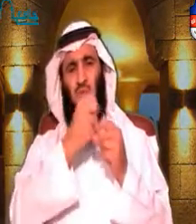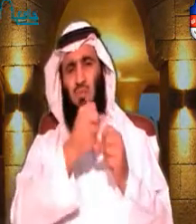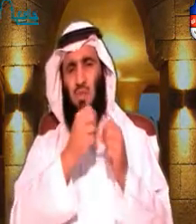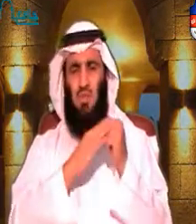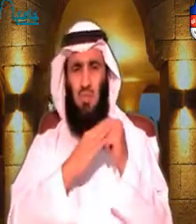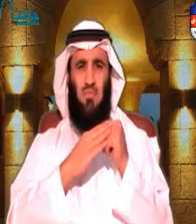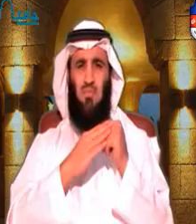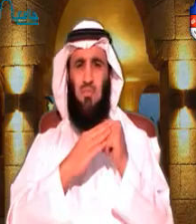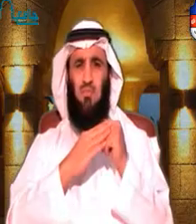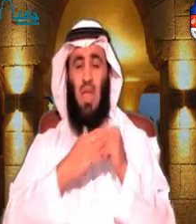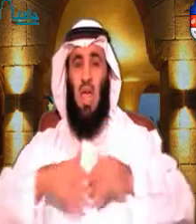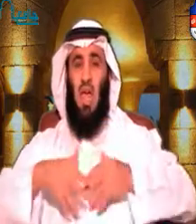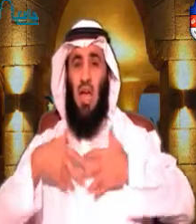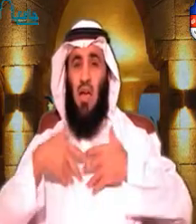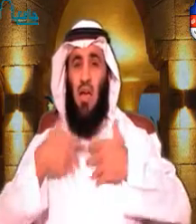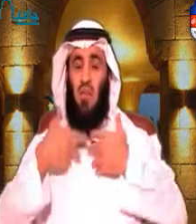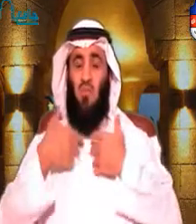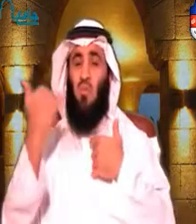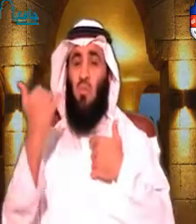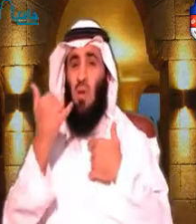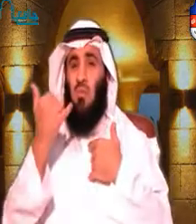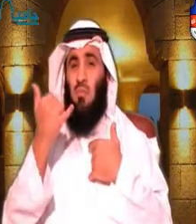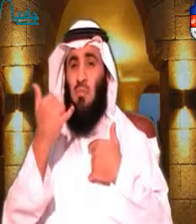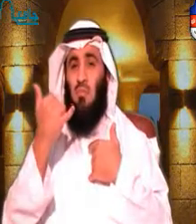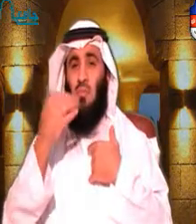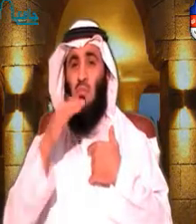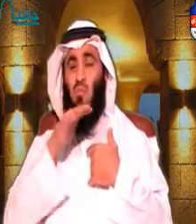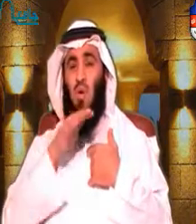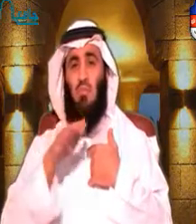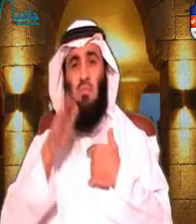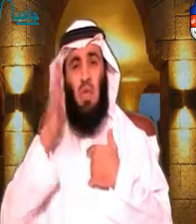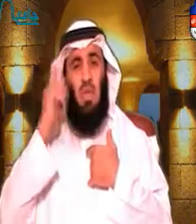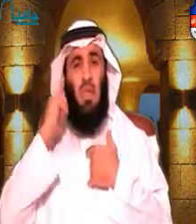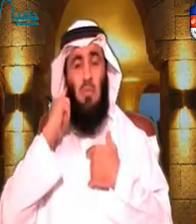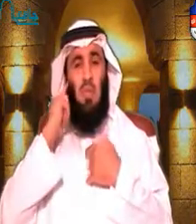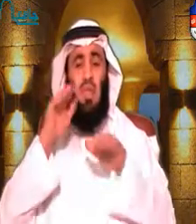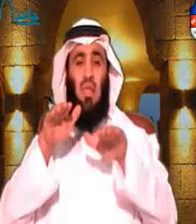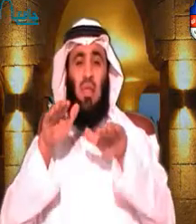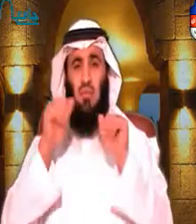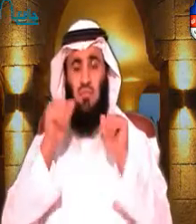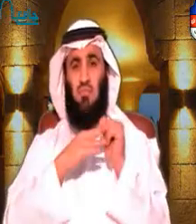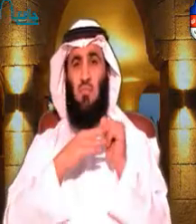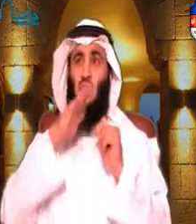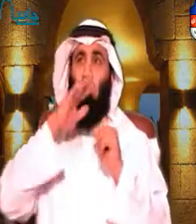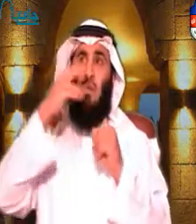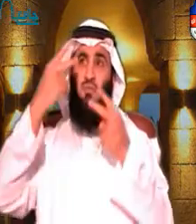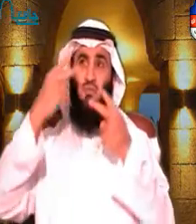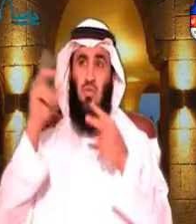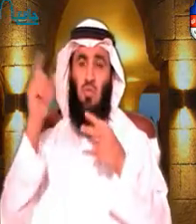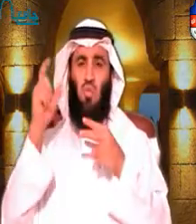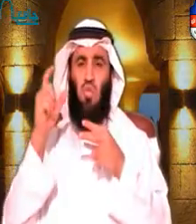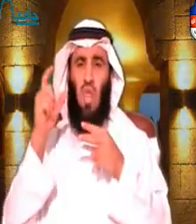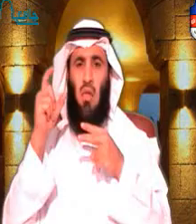كان احتفال لكان الاحتفال ببعثته صلى الله عليه وسلم، لأنه جاء بالنور من